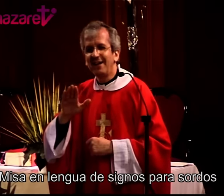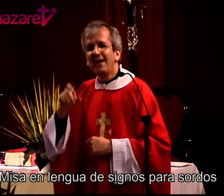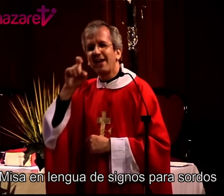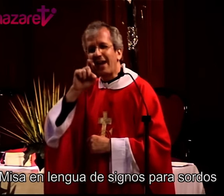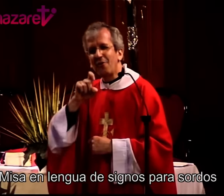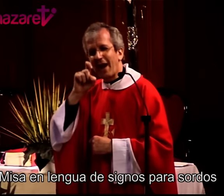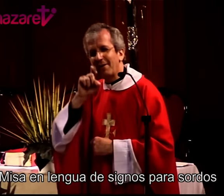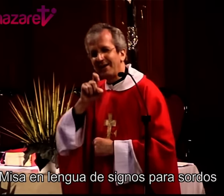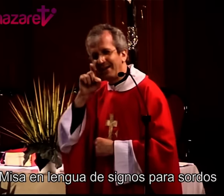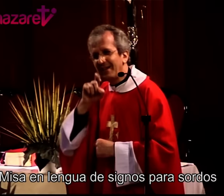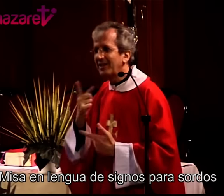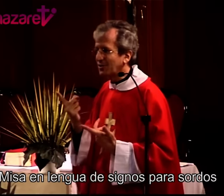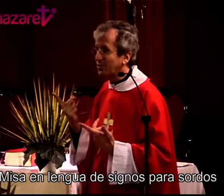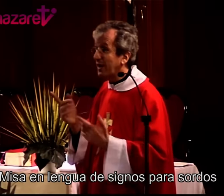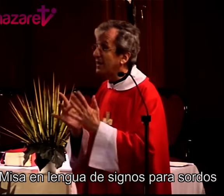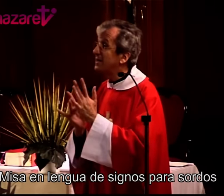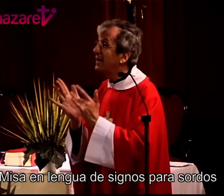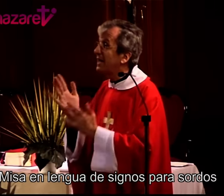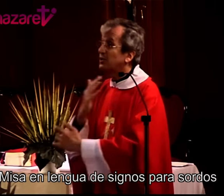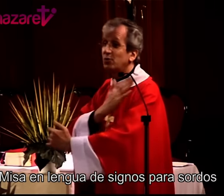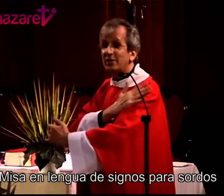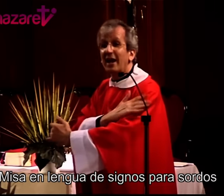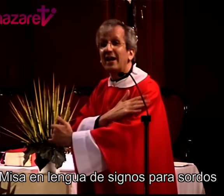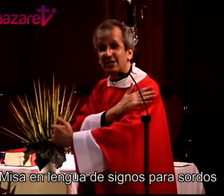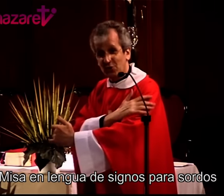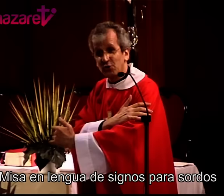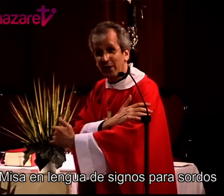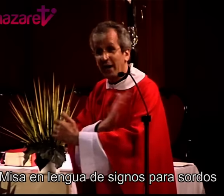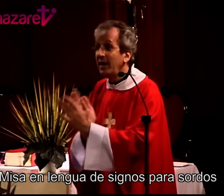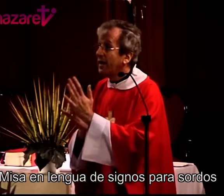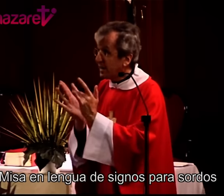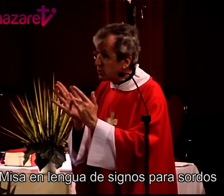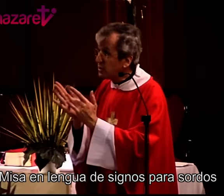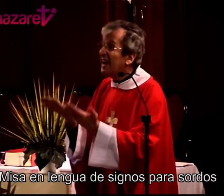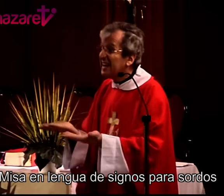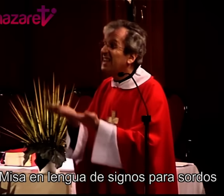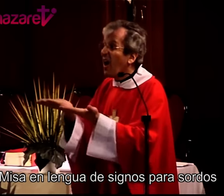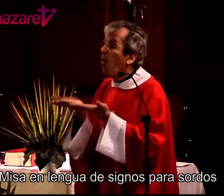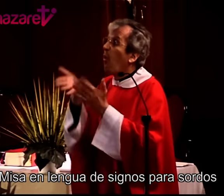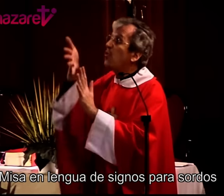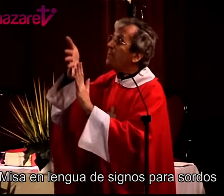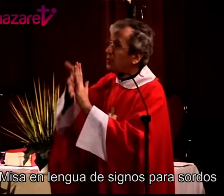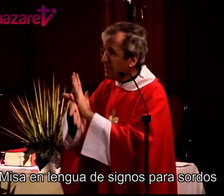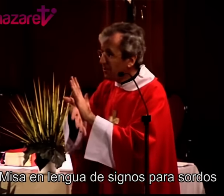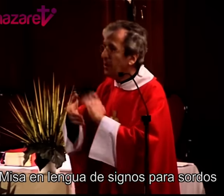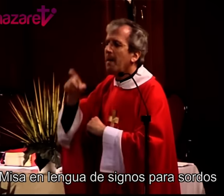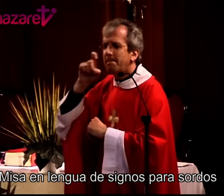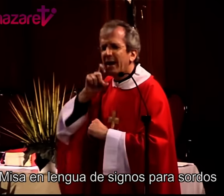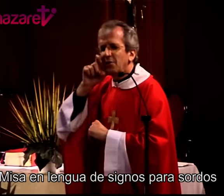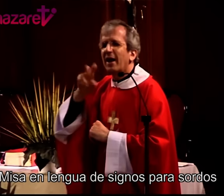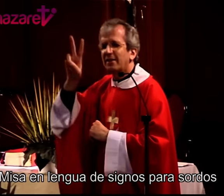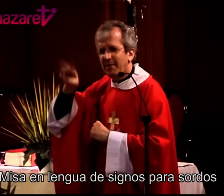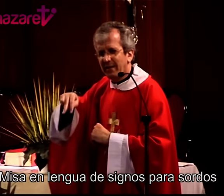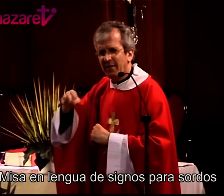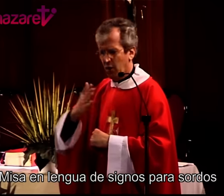Jerusalén que lloraban desconsoladas, Jesús las consuela. Jesús les da un motivo